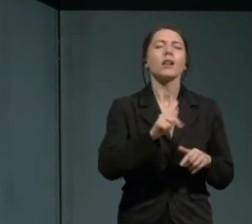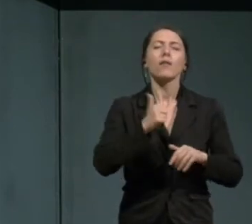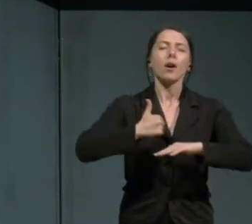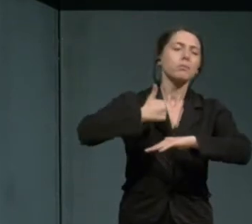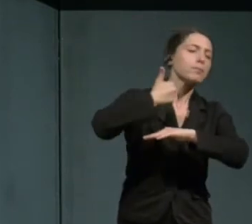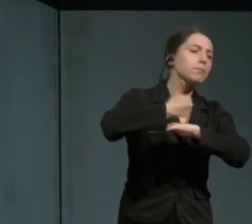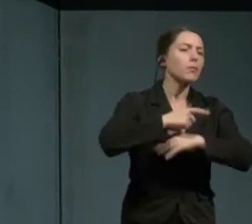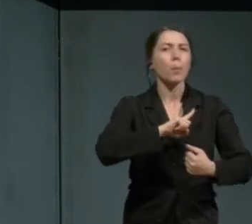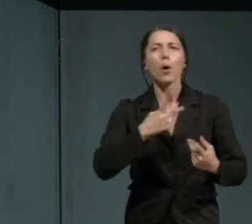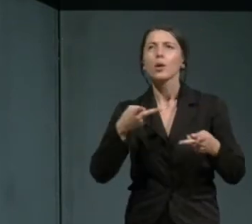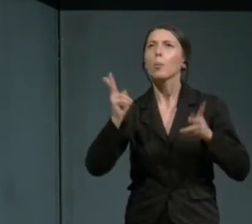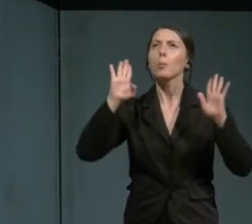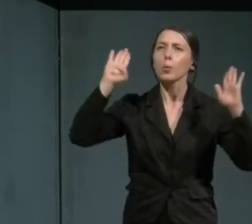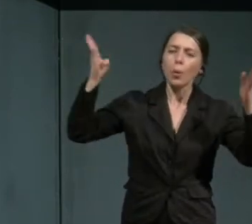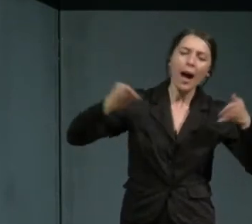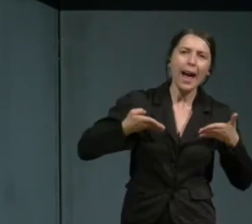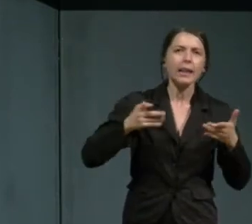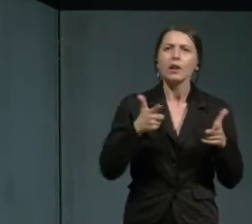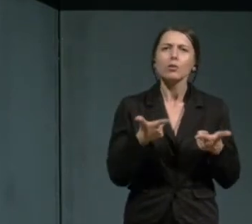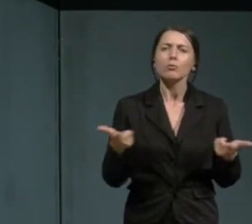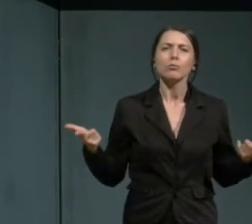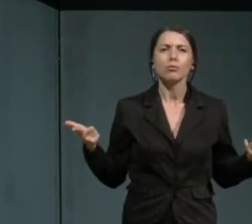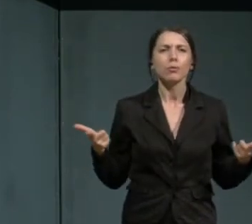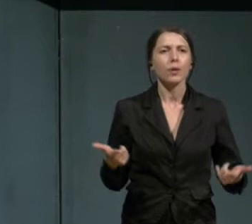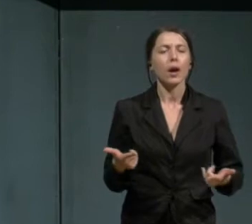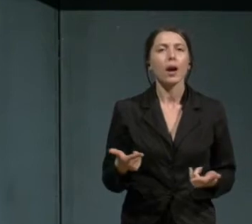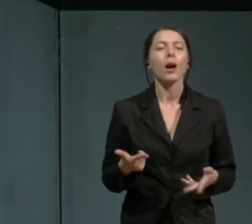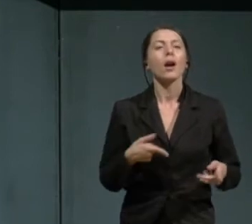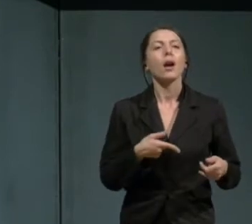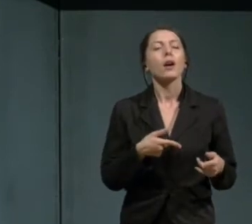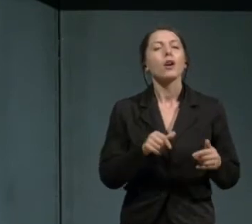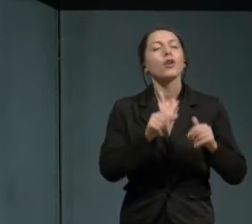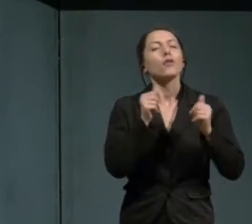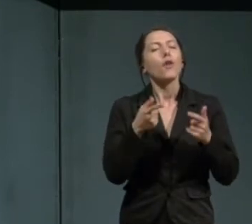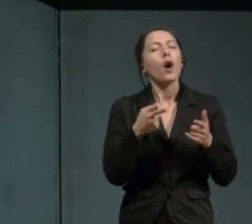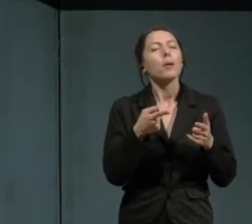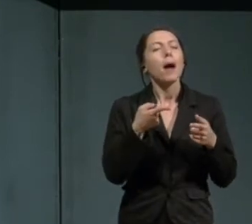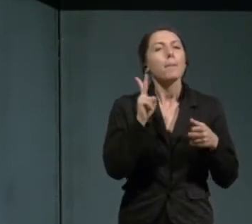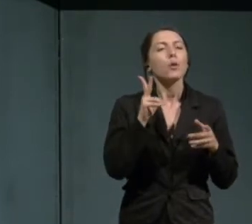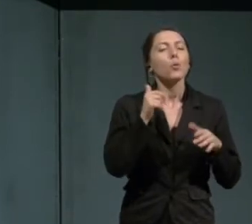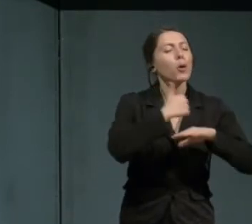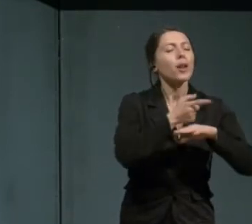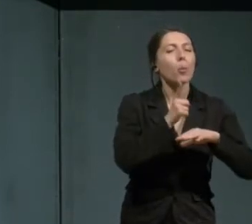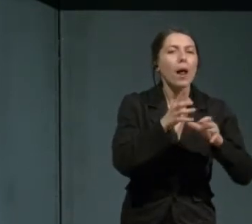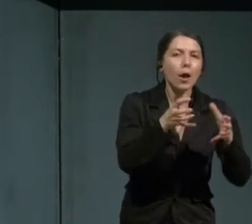personaggi e catalizza l'azione ma si tratta piuttosto di gruppi